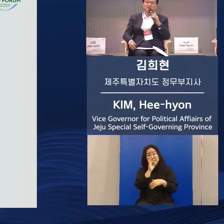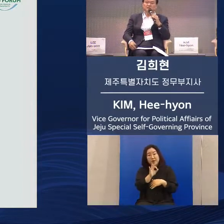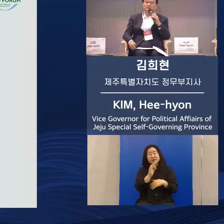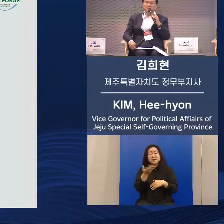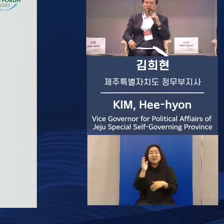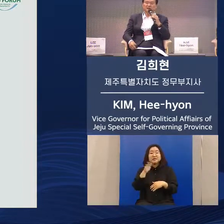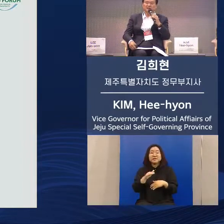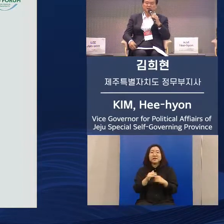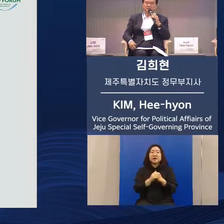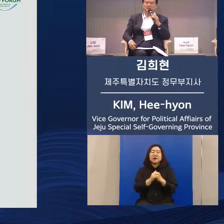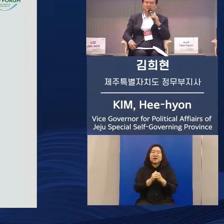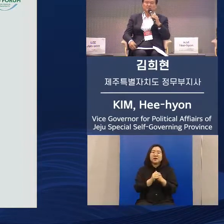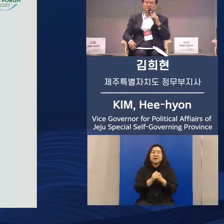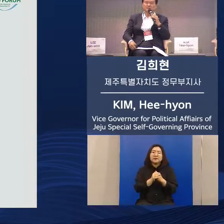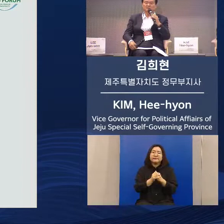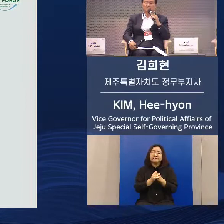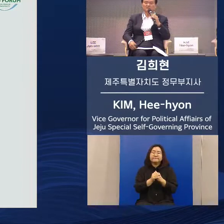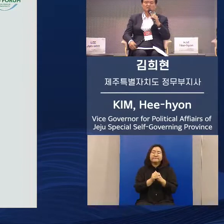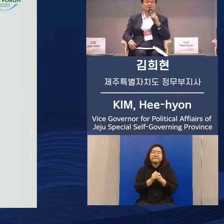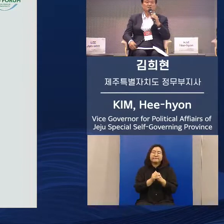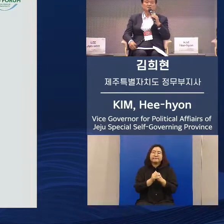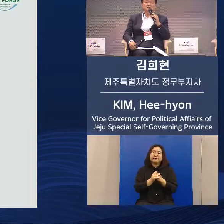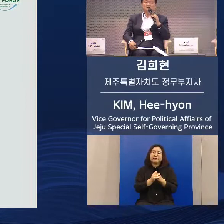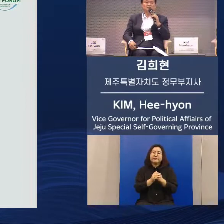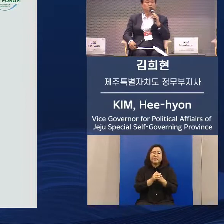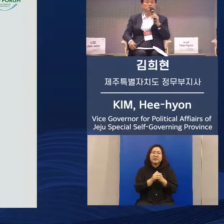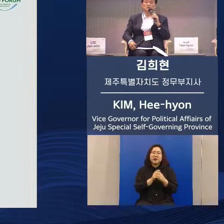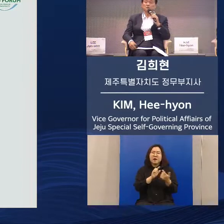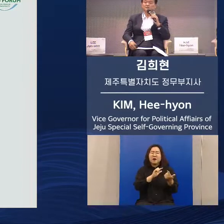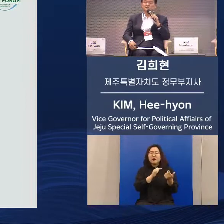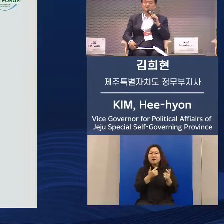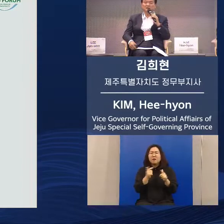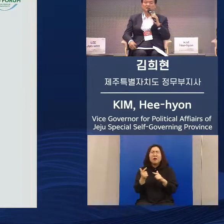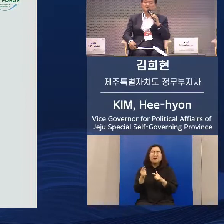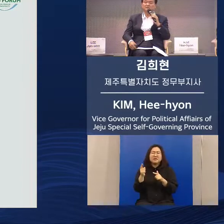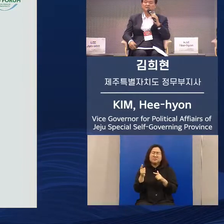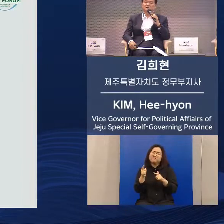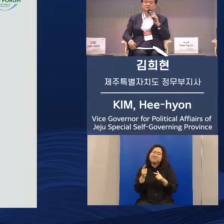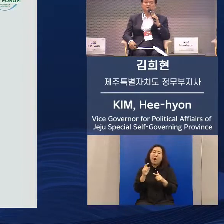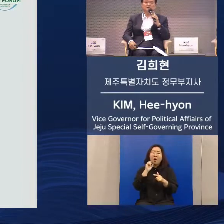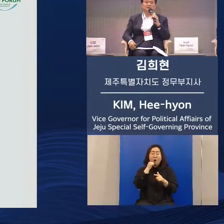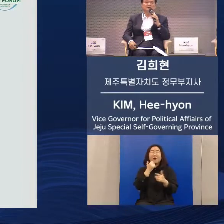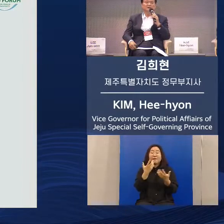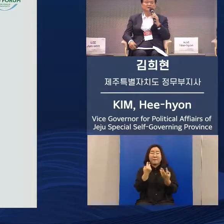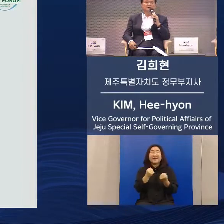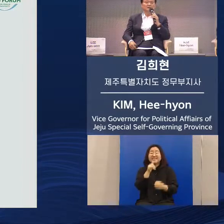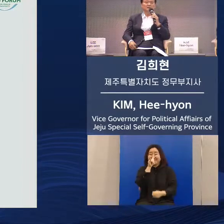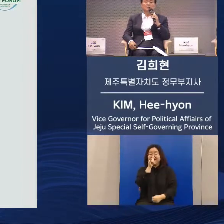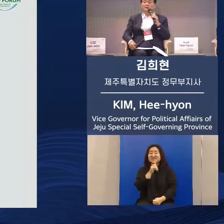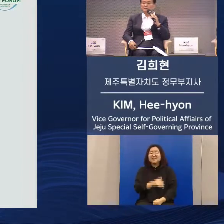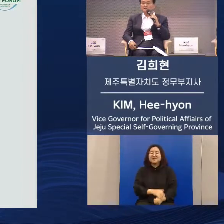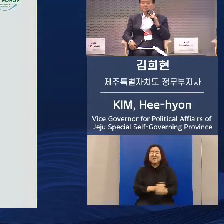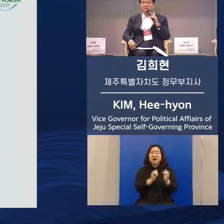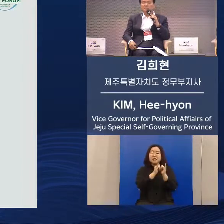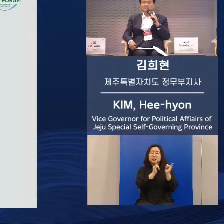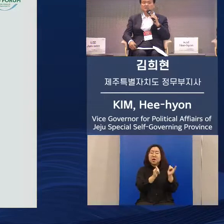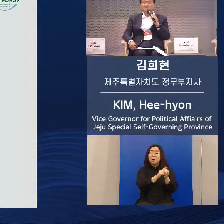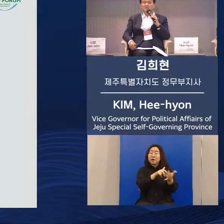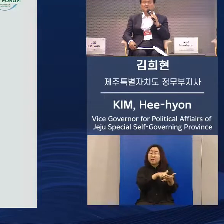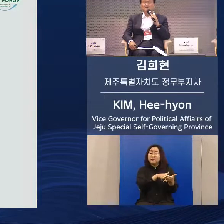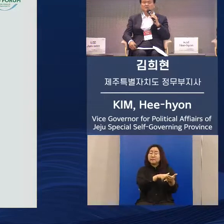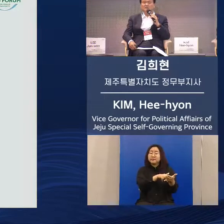수어통역이 이제 사회를 잇는 하나의 과정이기도 하지만 여러 가지 이제 우여곡절도 있었습니다. 그만큼 이제